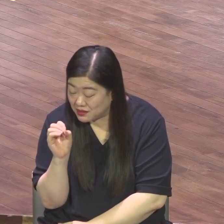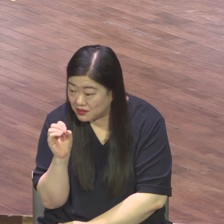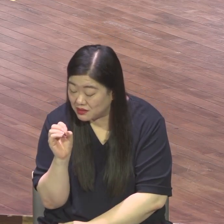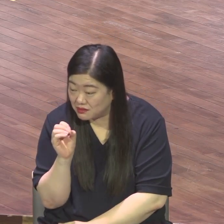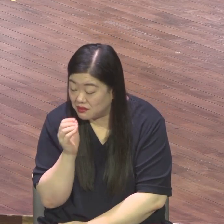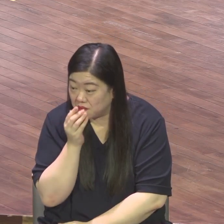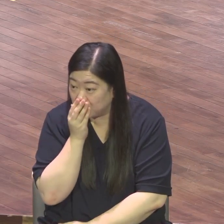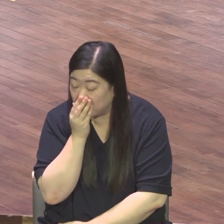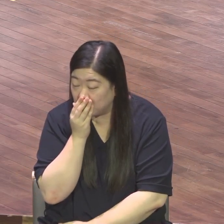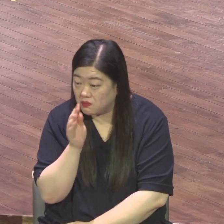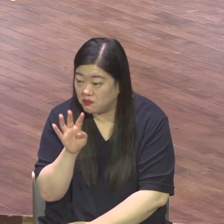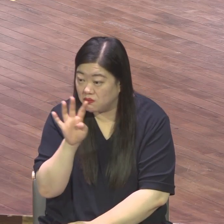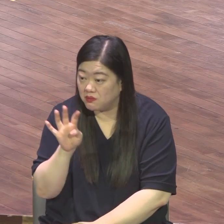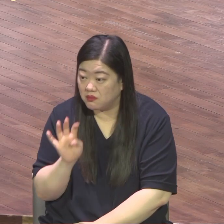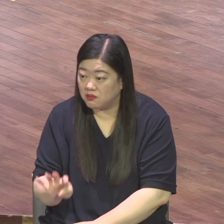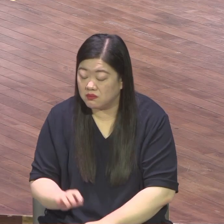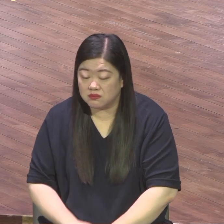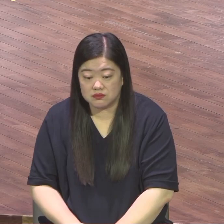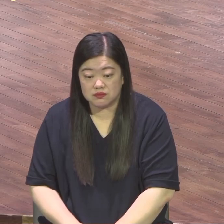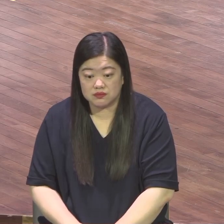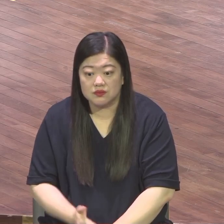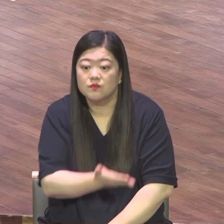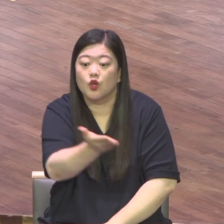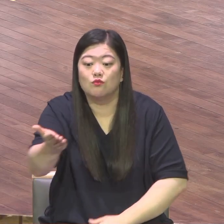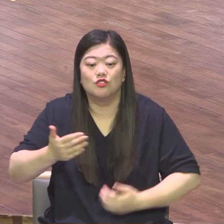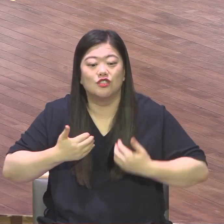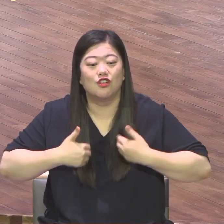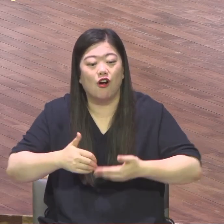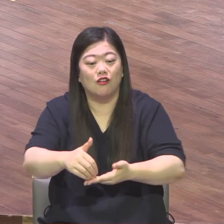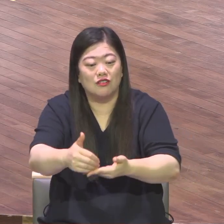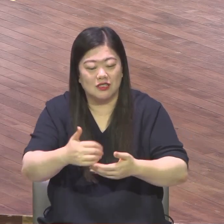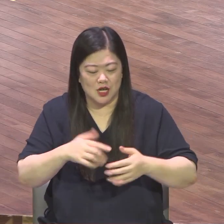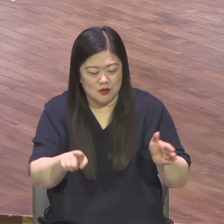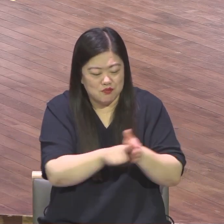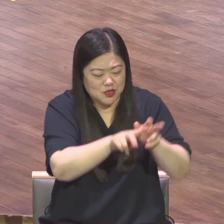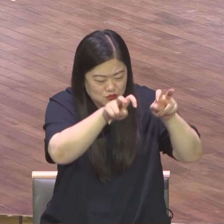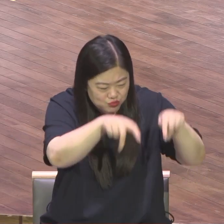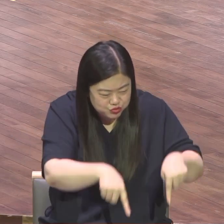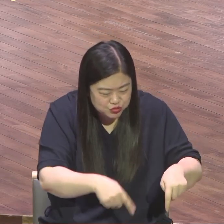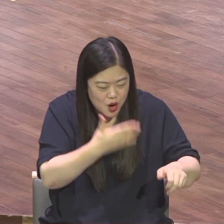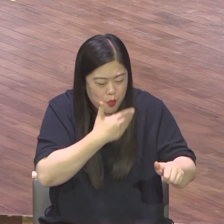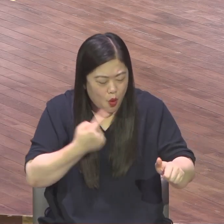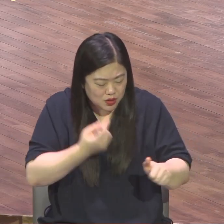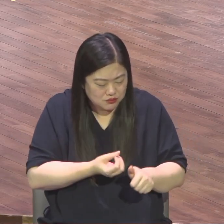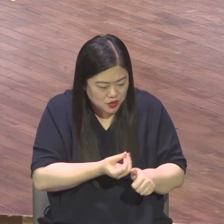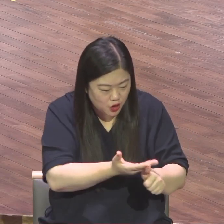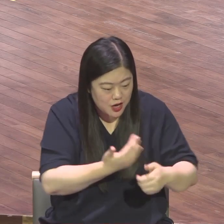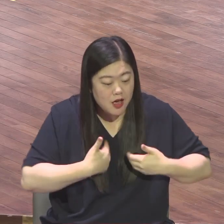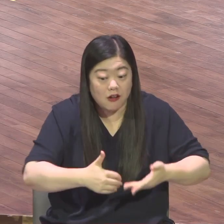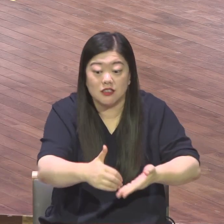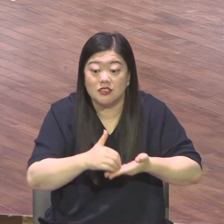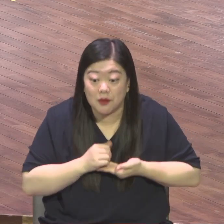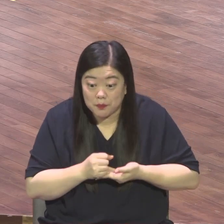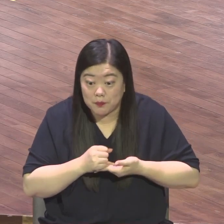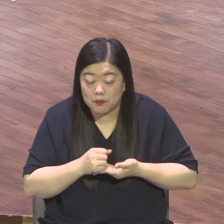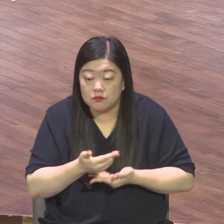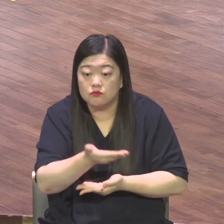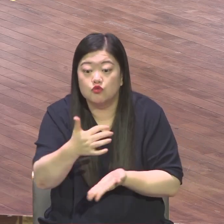여러분? 물어봅시다. 불신자에게 영접 시켜가지고 영접 시켜본 적 있습니까? 네. 그분을 교회화 시켜본